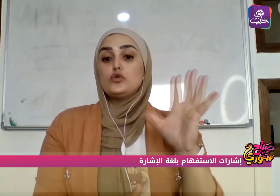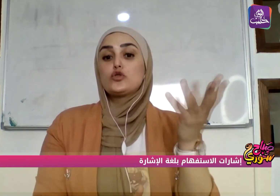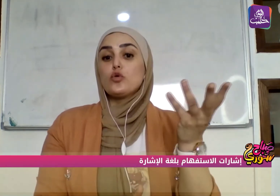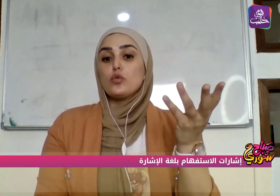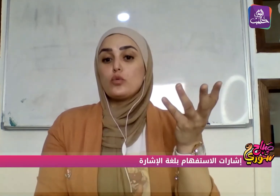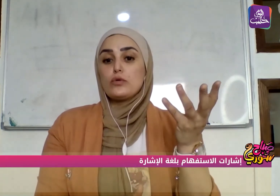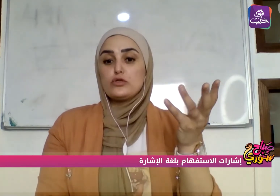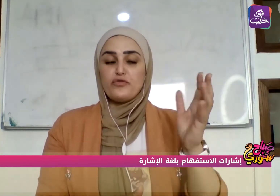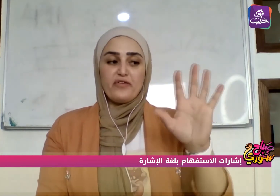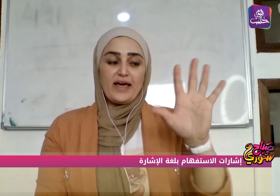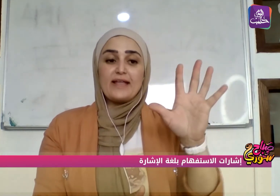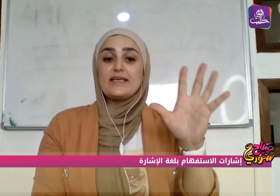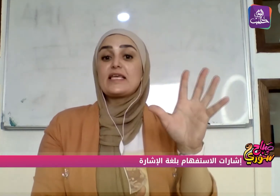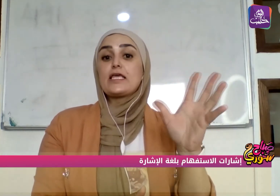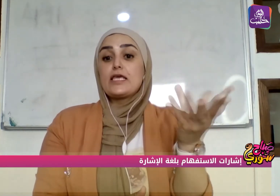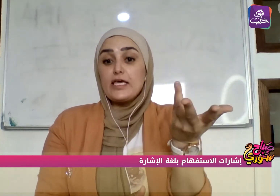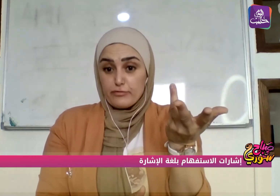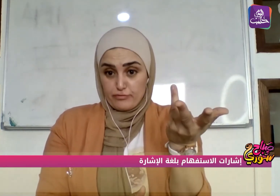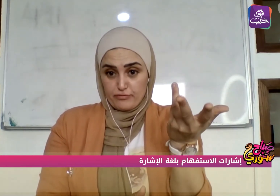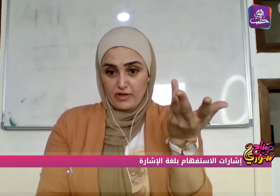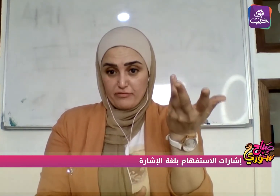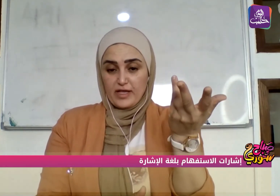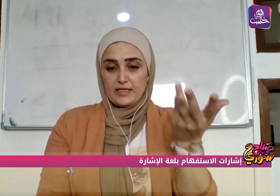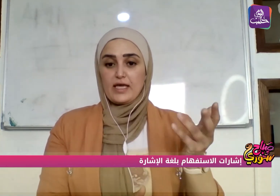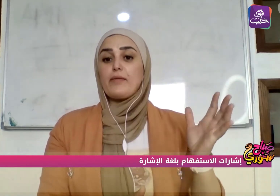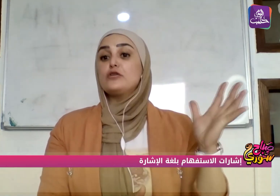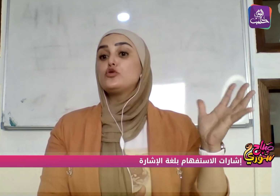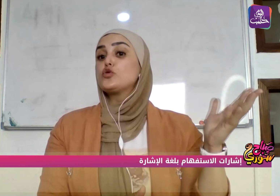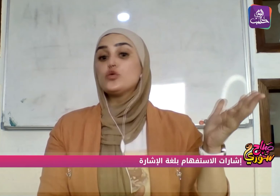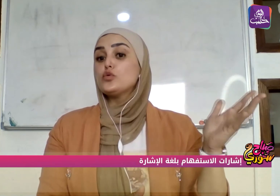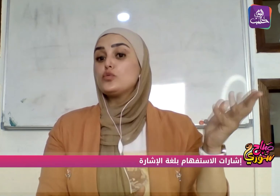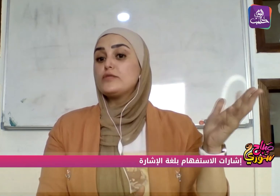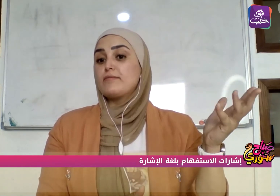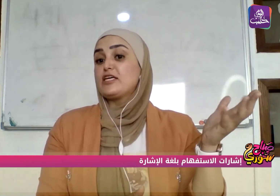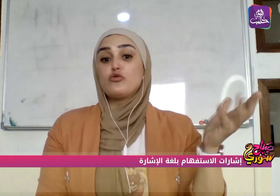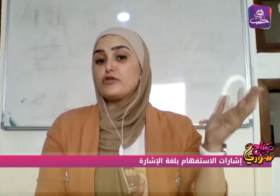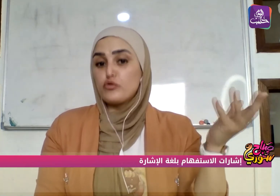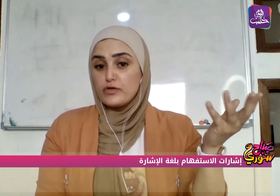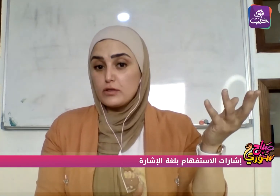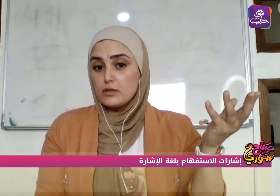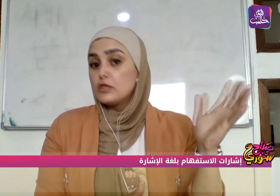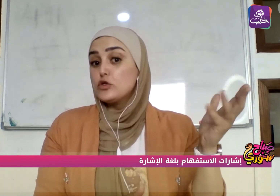شو، شوف كيف حكينا دي كيف، لفناها إيدا كام، هاي شو بدنا نحكي، شو في شو في شو